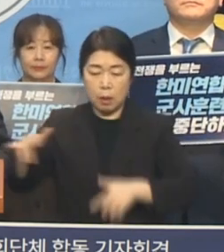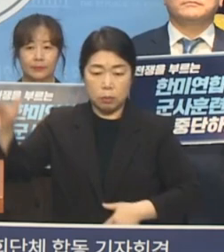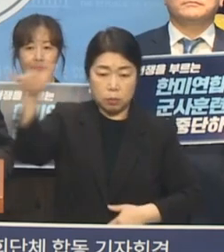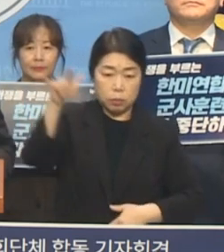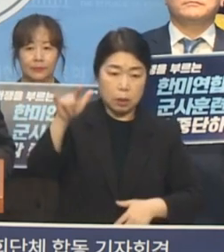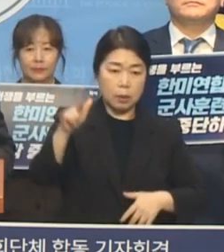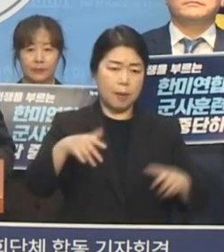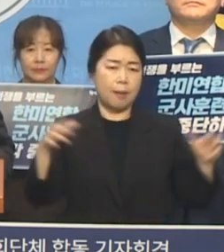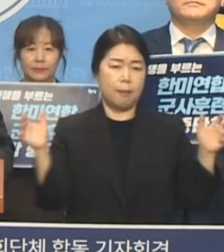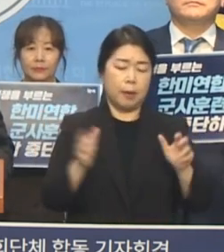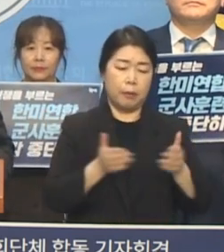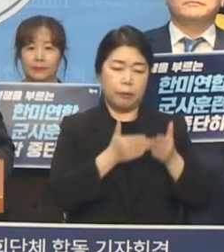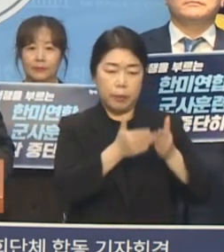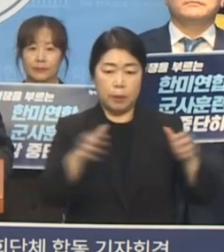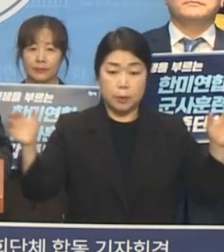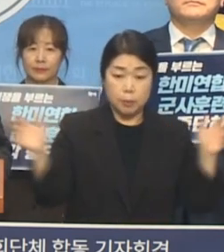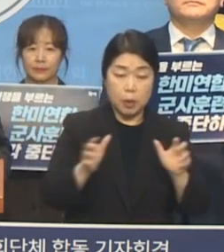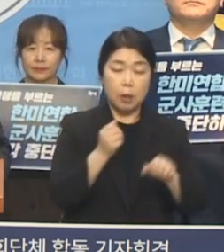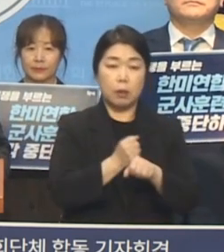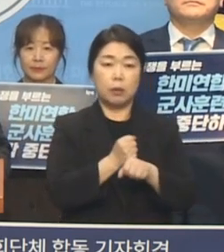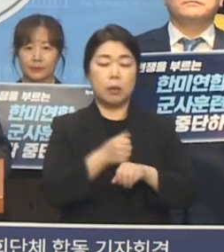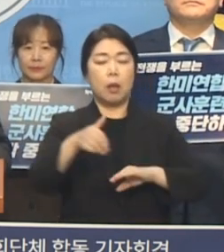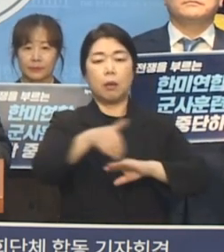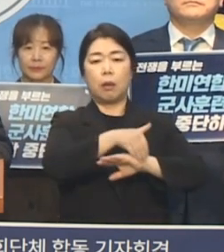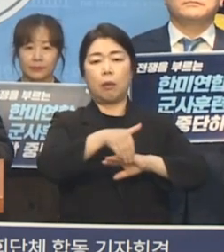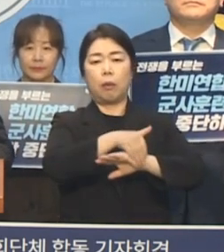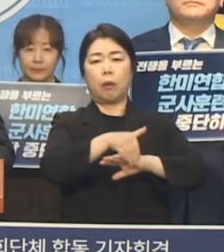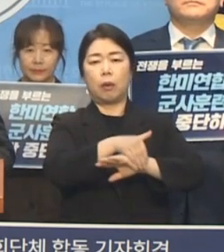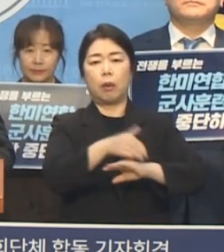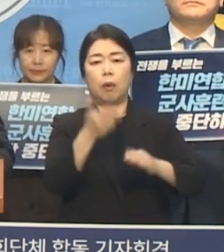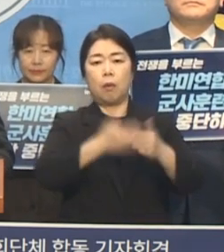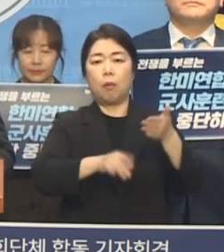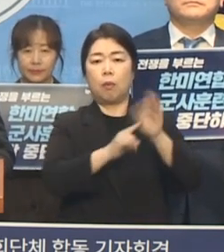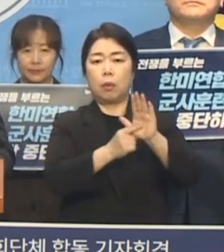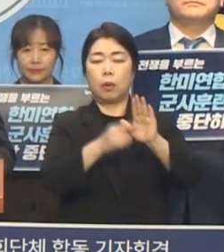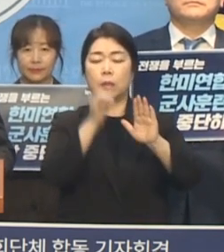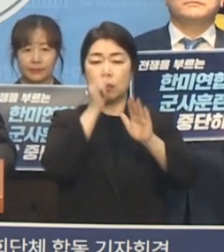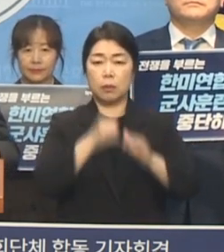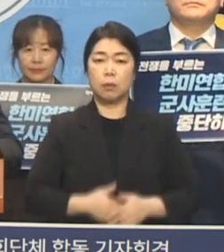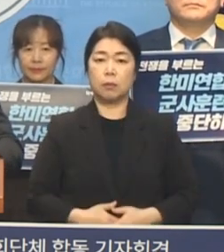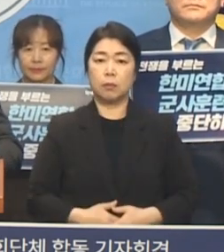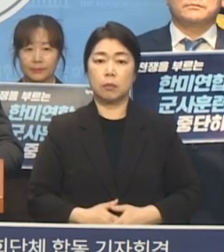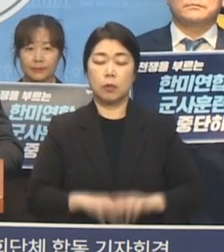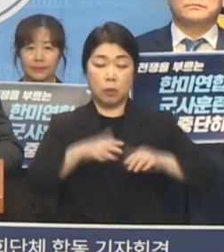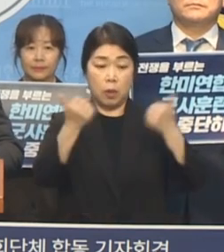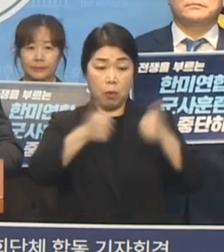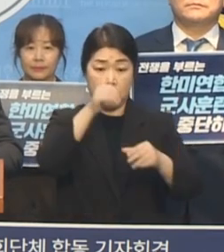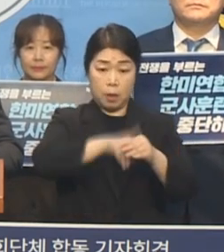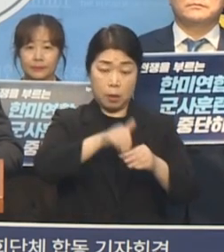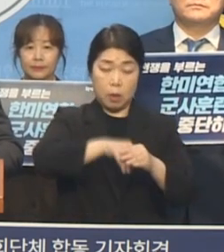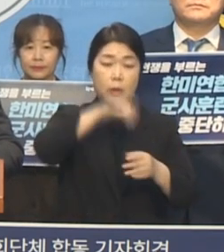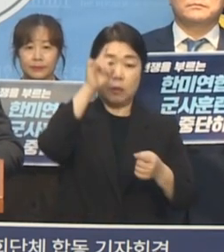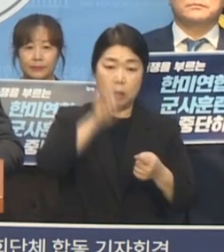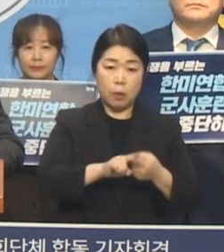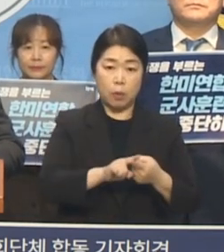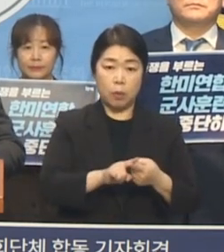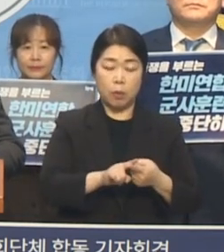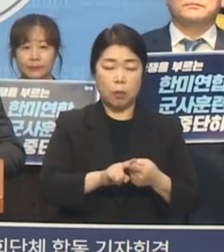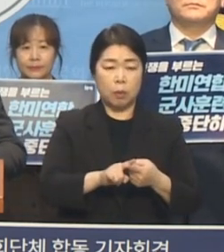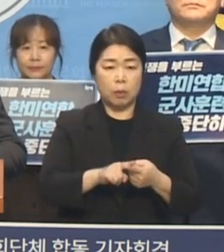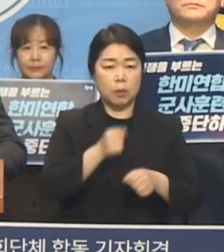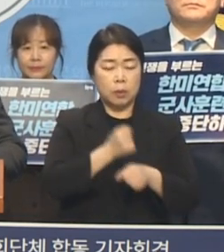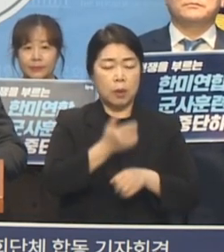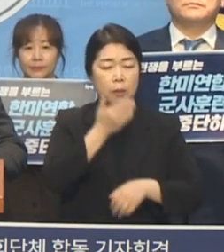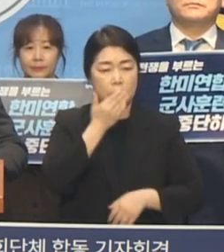항공모함이 총집결하는 그런 계획이 공개되어 있습니다. 총선이 예정대로 치러질 수 있을까 하는